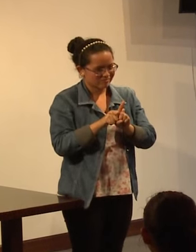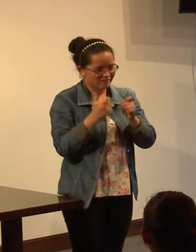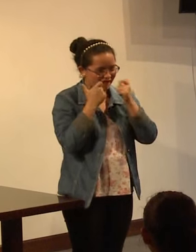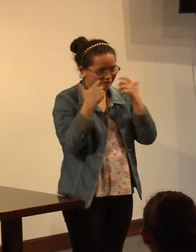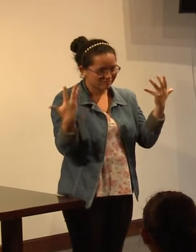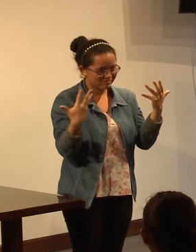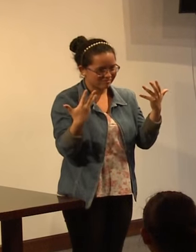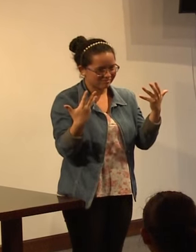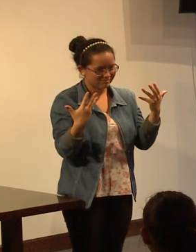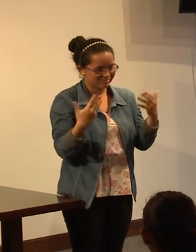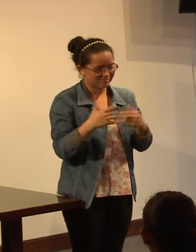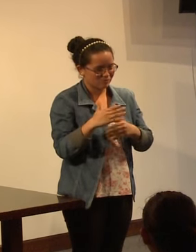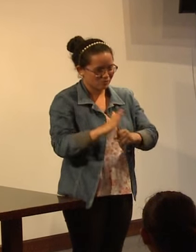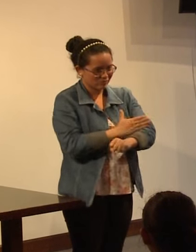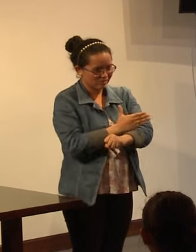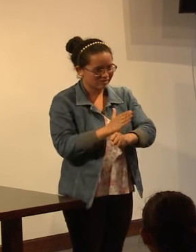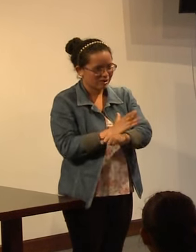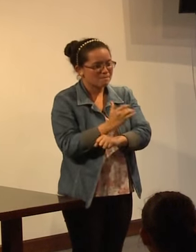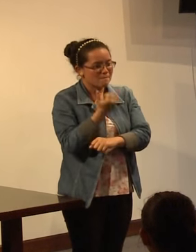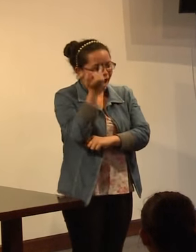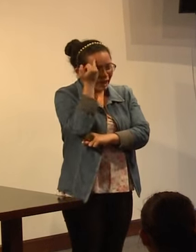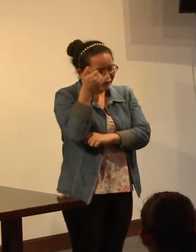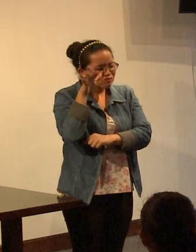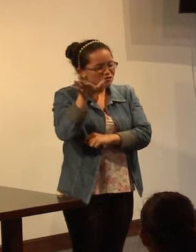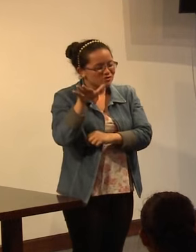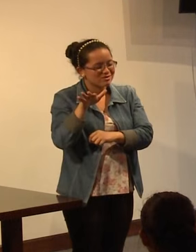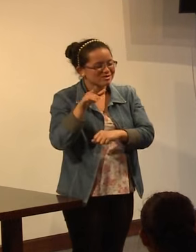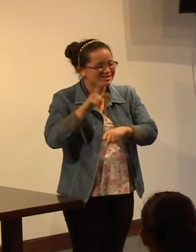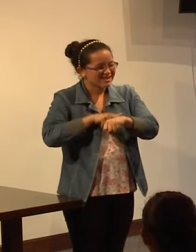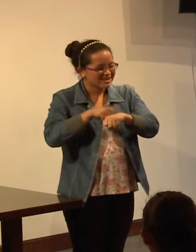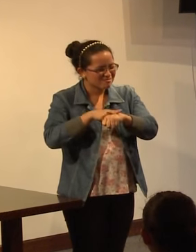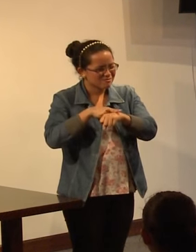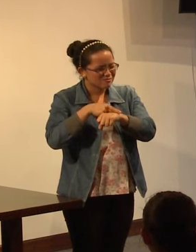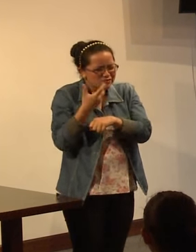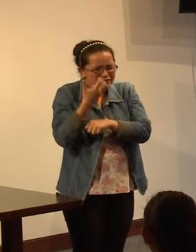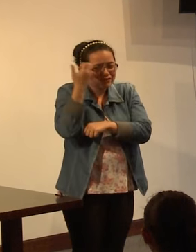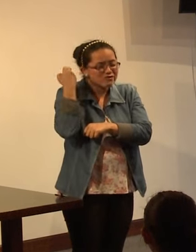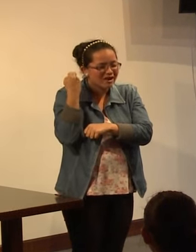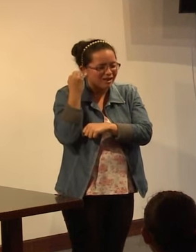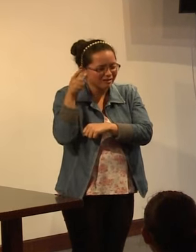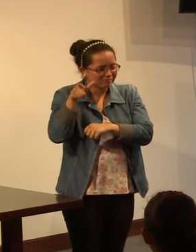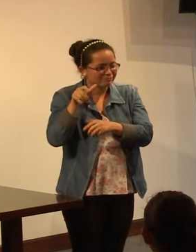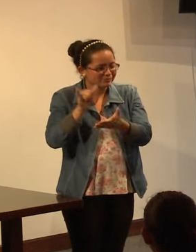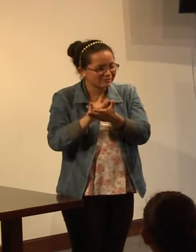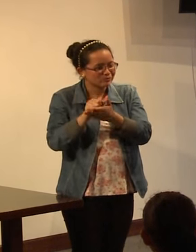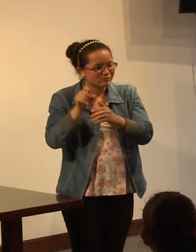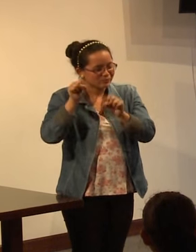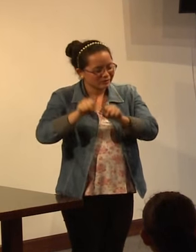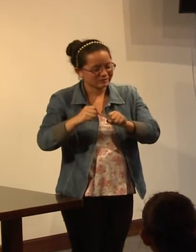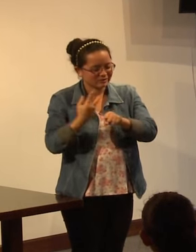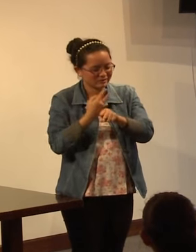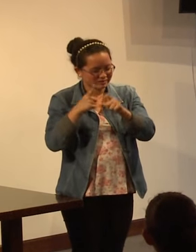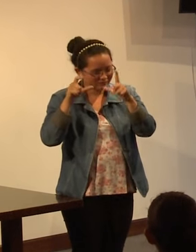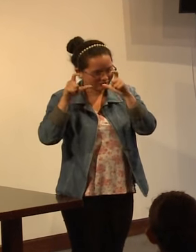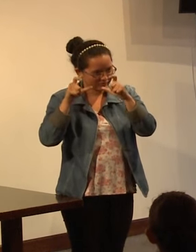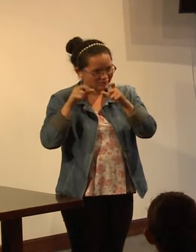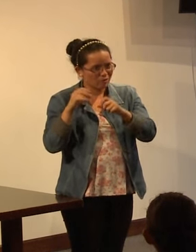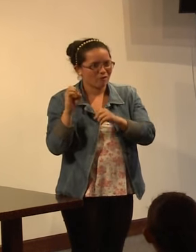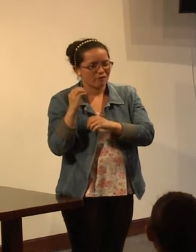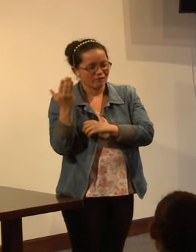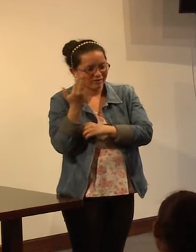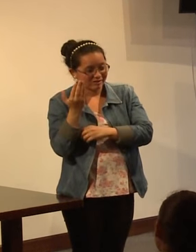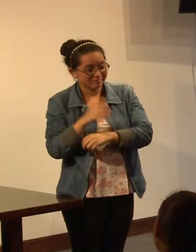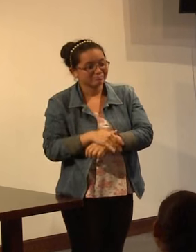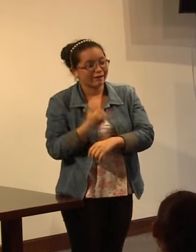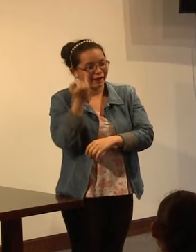nos quedan las informaciones, por otro lado, pero no tenemos un registro de verdad. Quiere decir que contados hasta la fecha, más o menos desde la